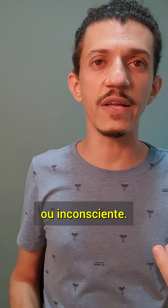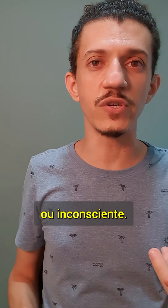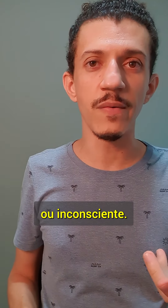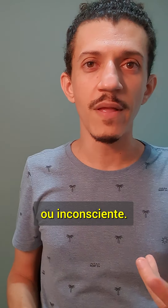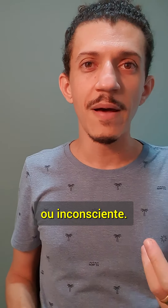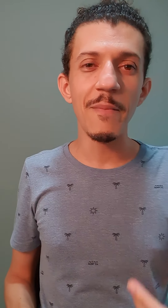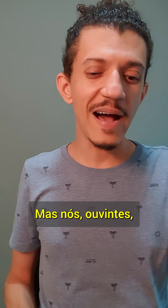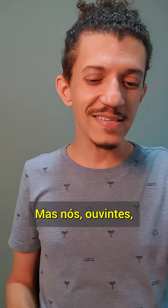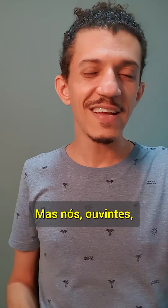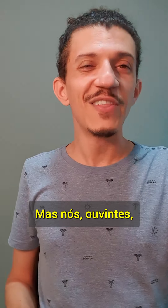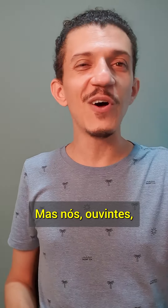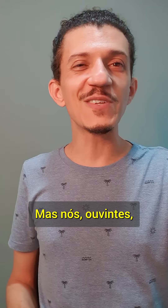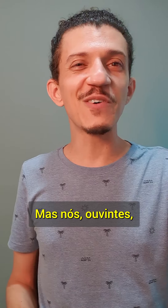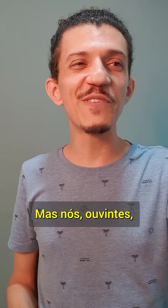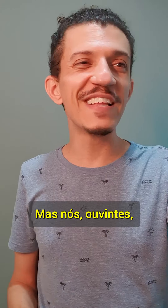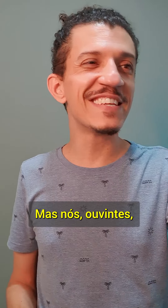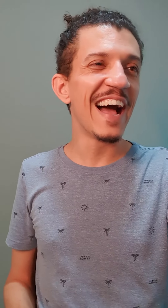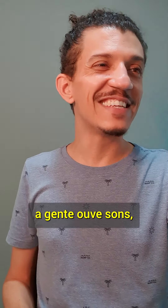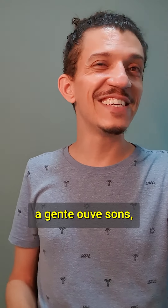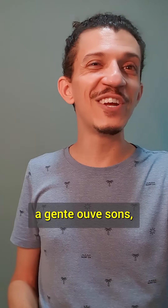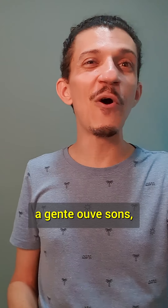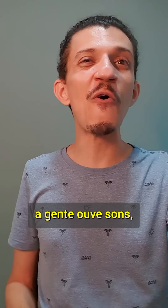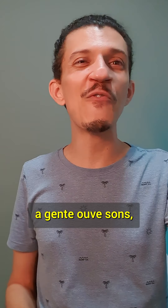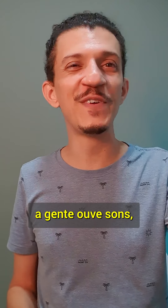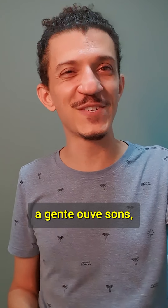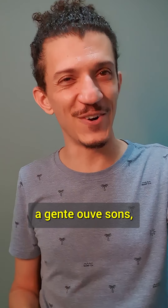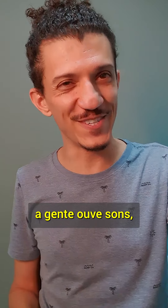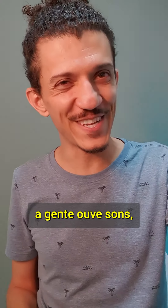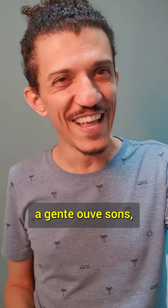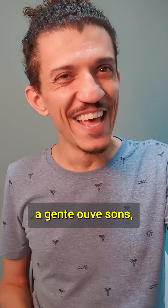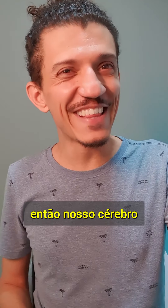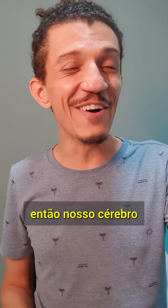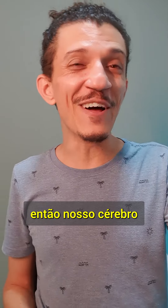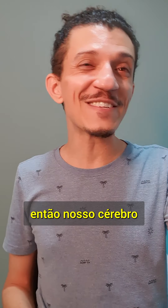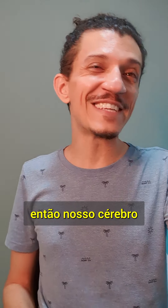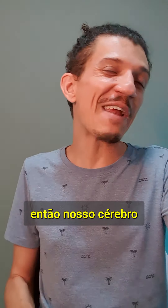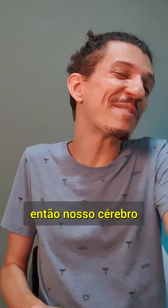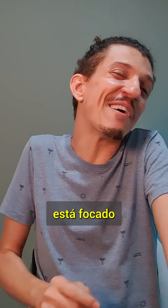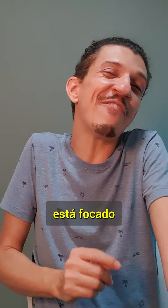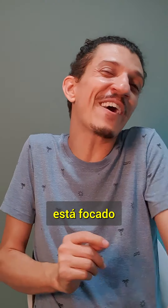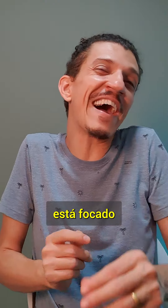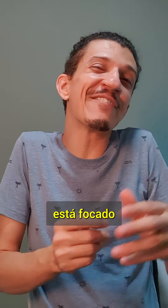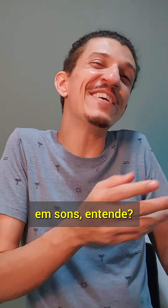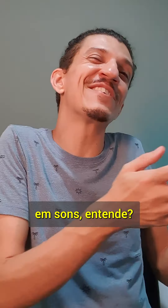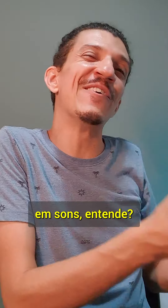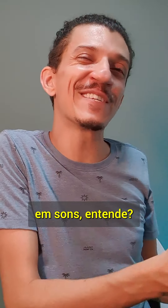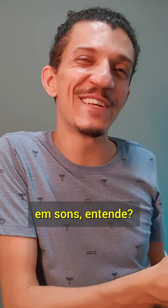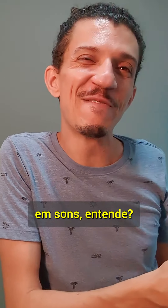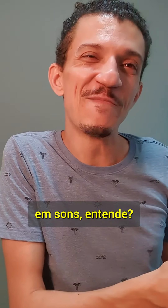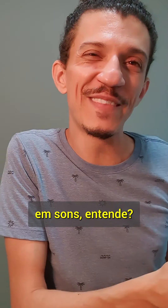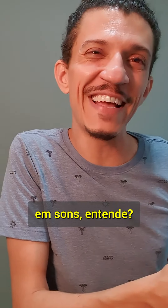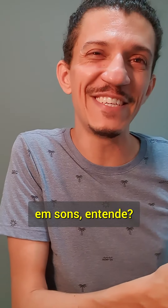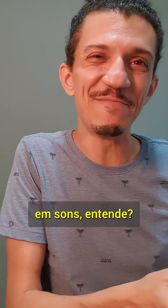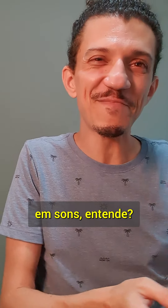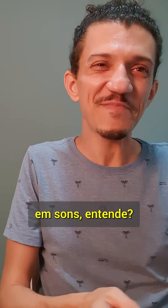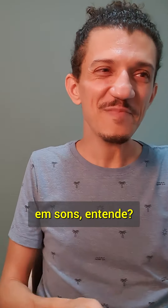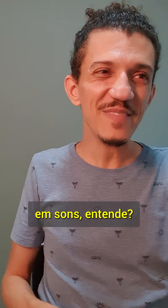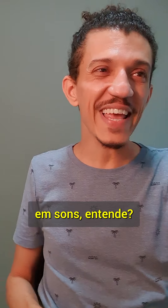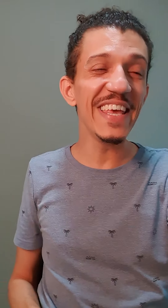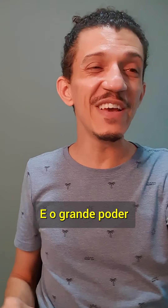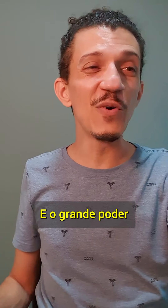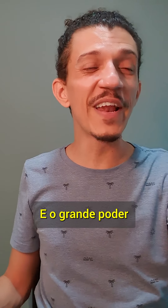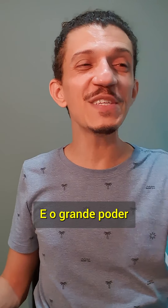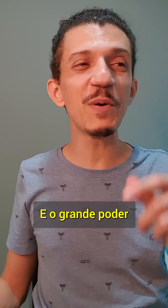inconsciente. Mas, nós, ouvintes, a gente ouve sons. Então, o nosso cérebro está focado em sons. Entende?